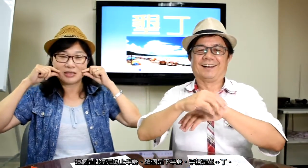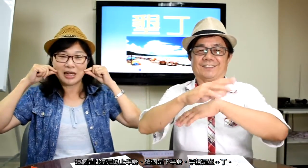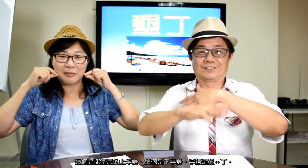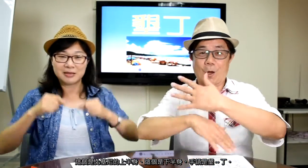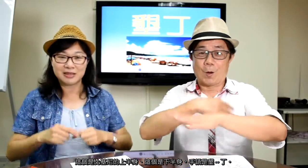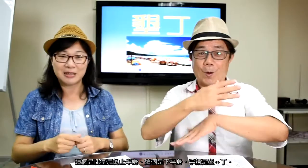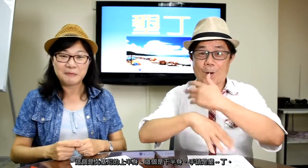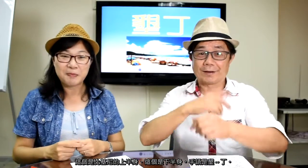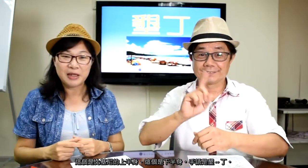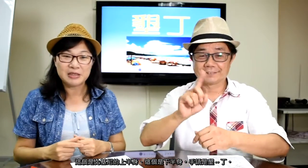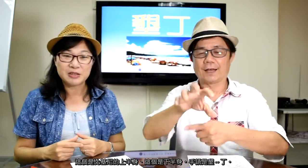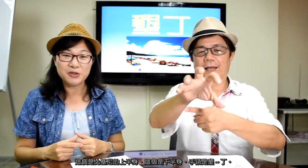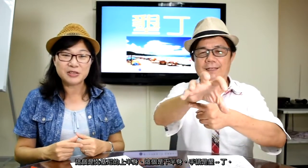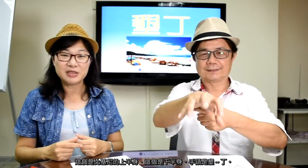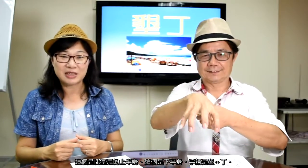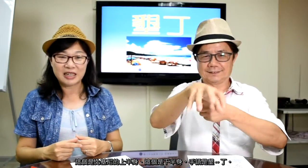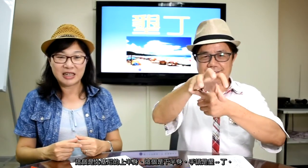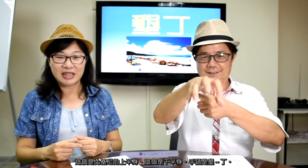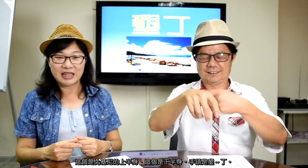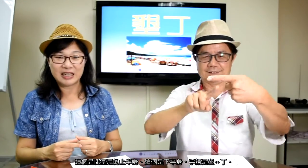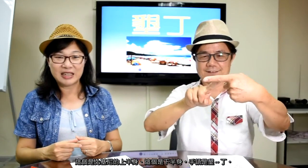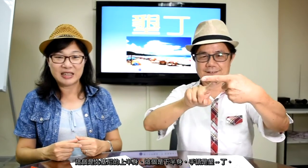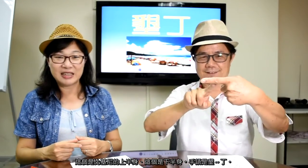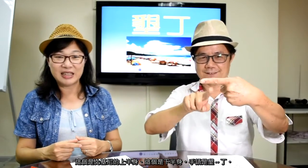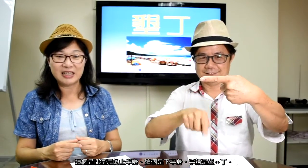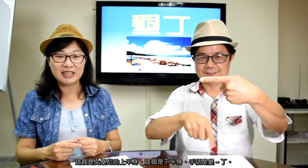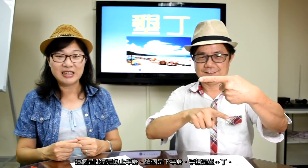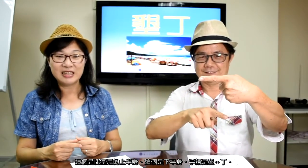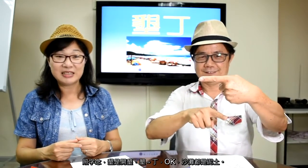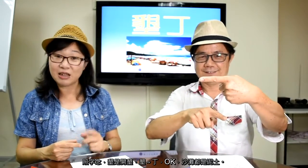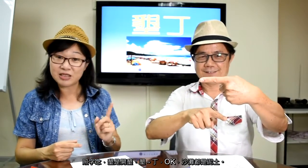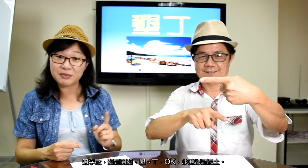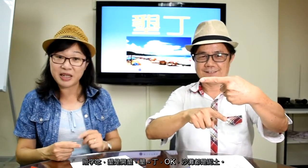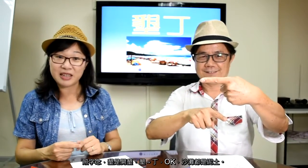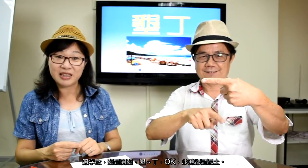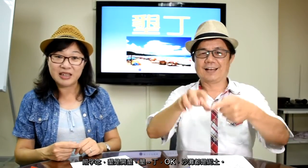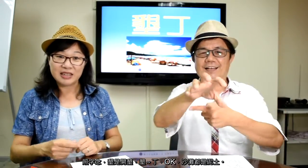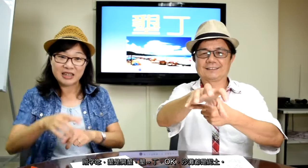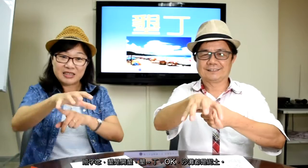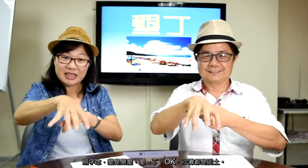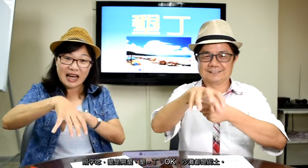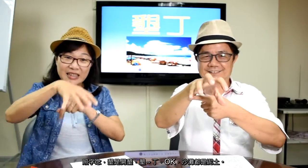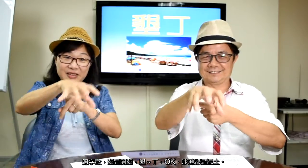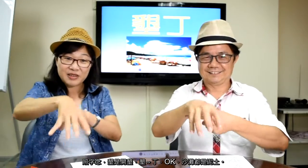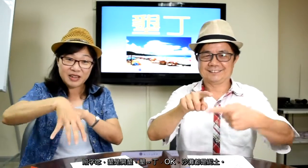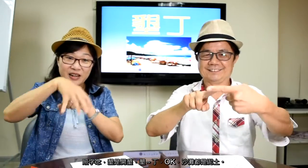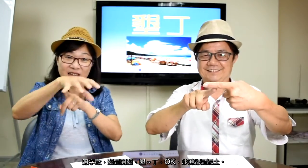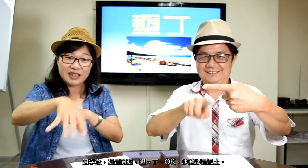下半身。手语是垦丁，照字面垦是开垦，